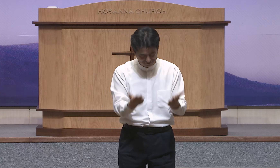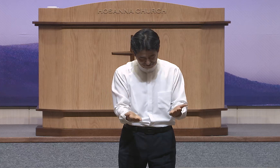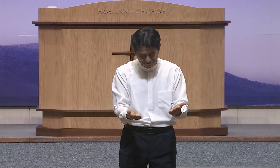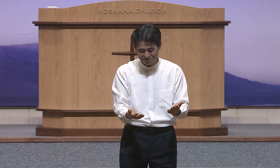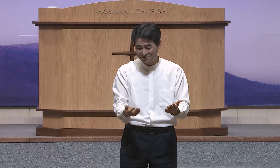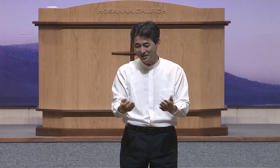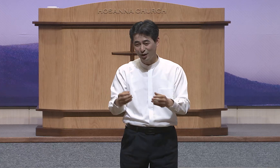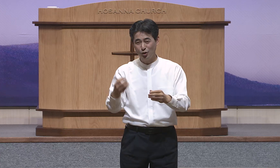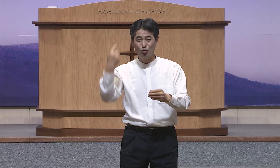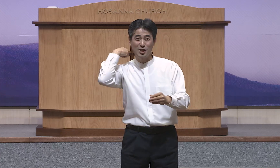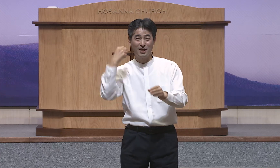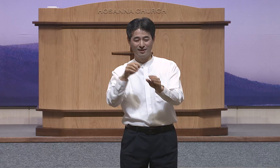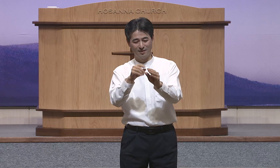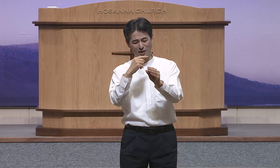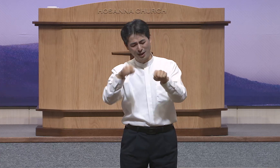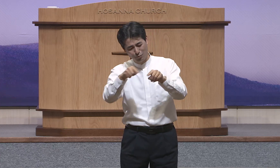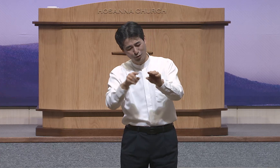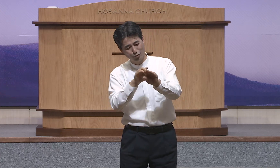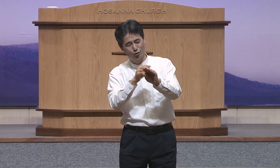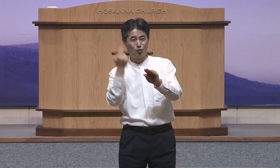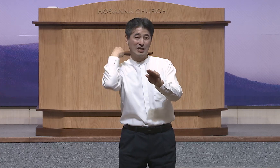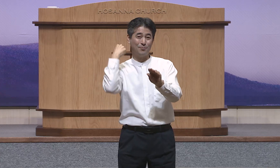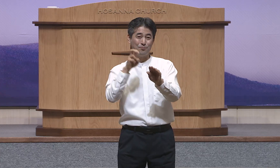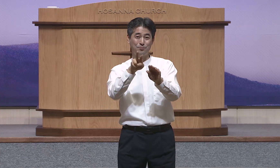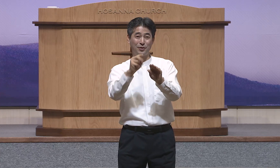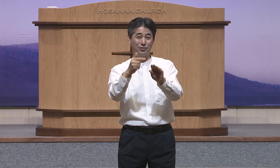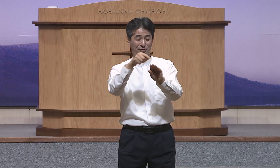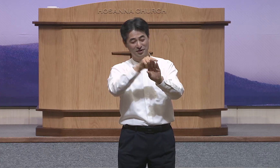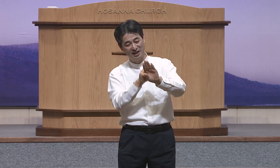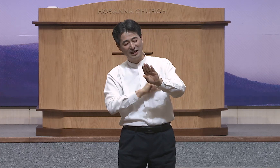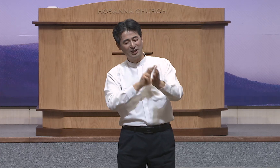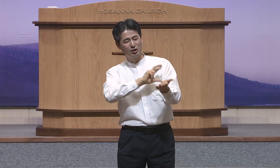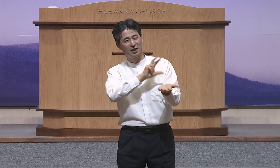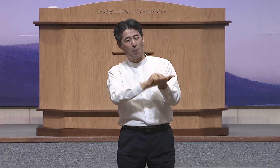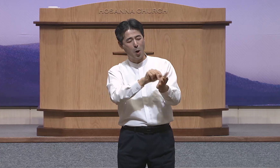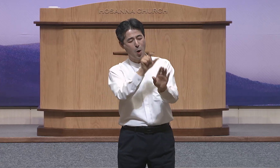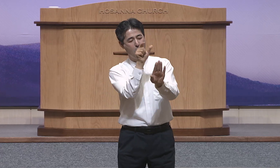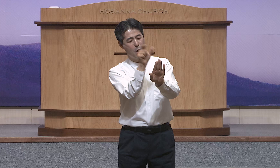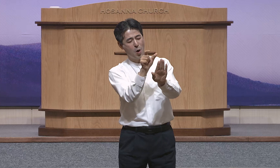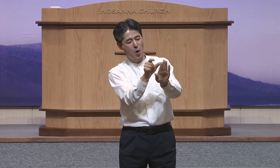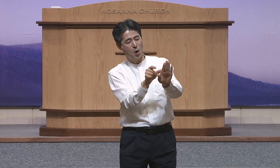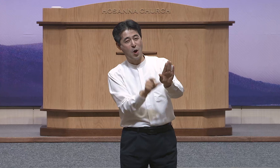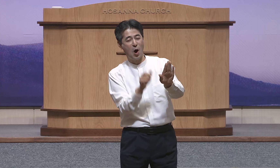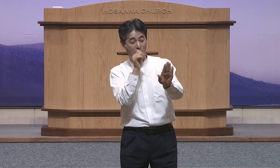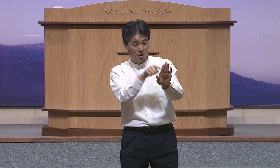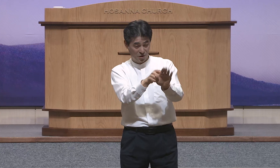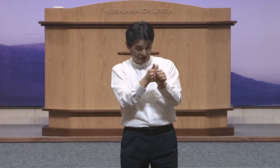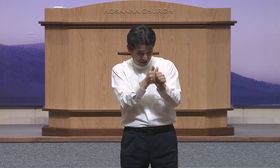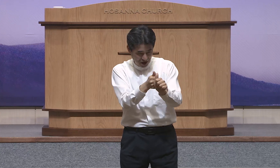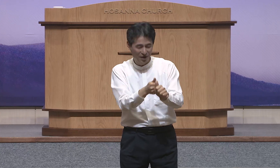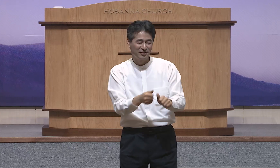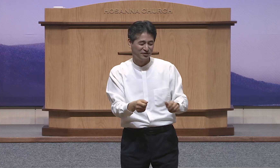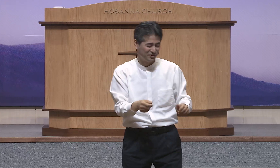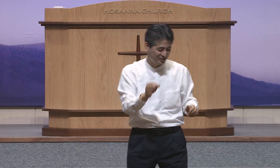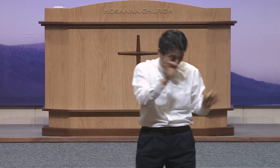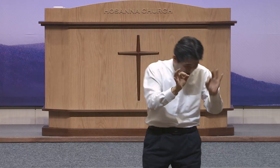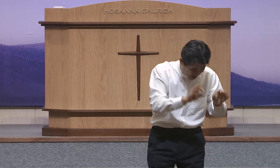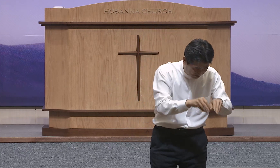테이프에 테이프를 넣고 그 뒷면에 보면 몇 장 찬송가 몇 장이 이렇게 표시되어 있잖아요.